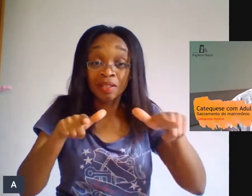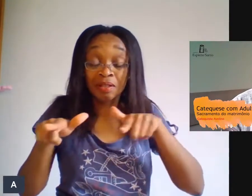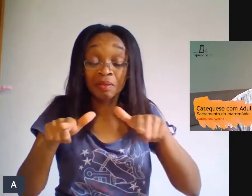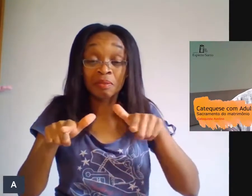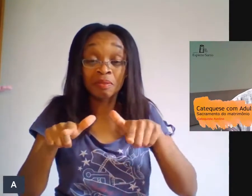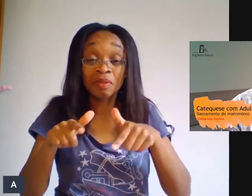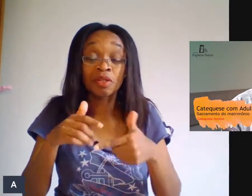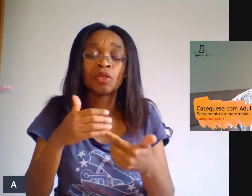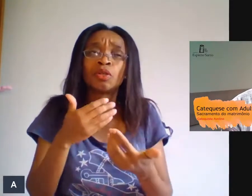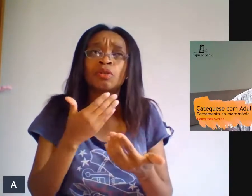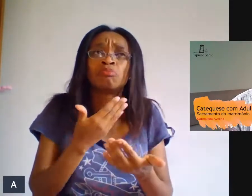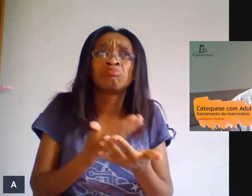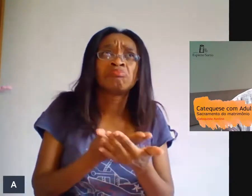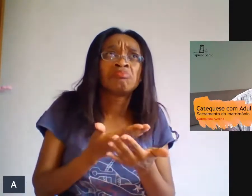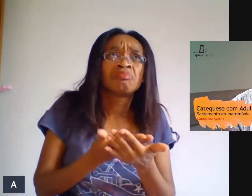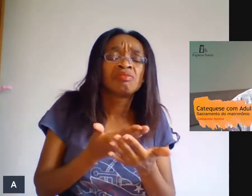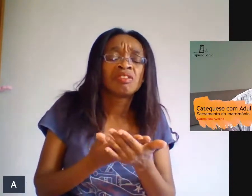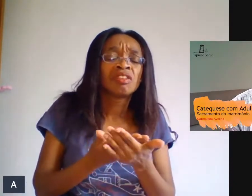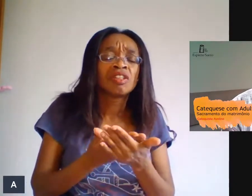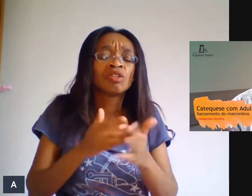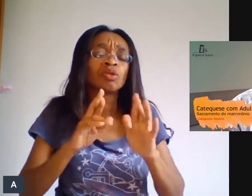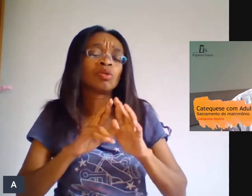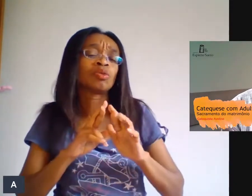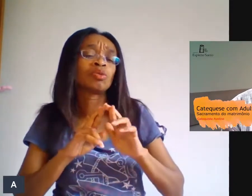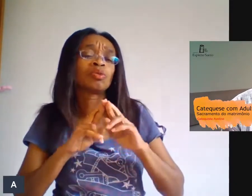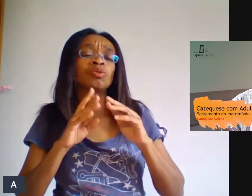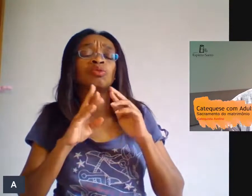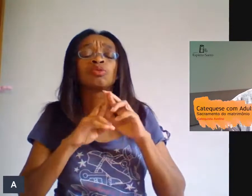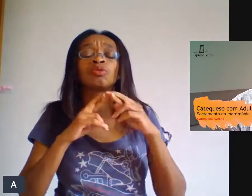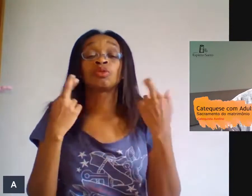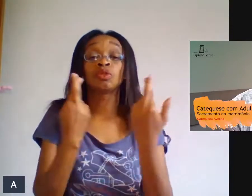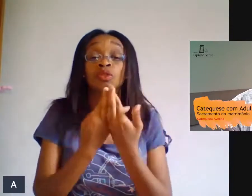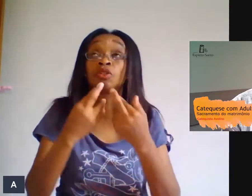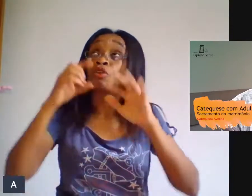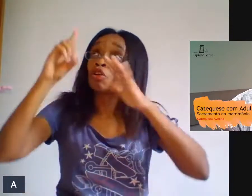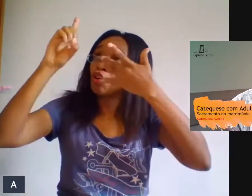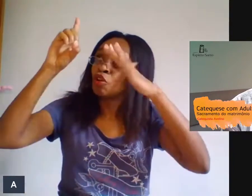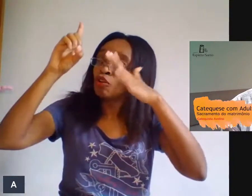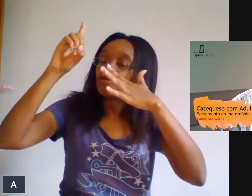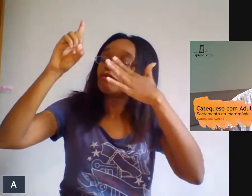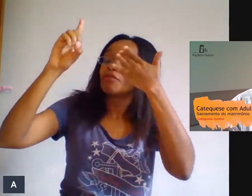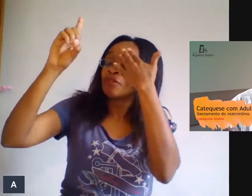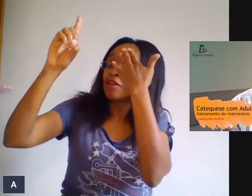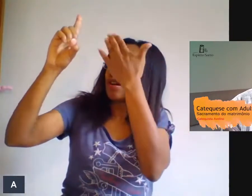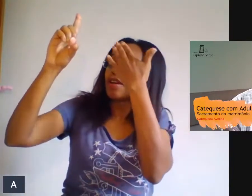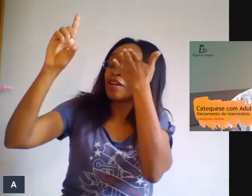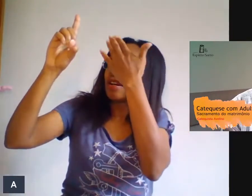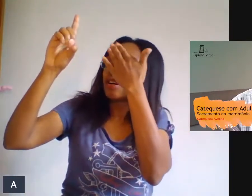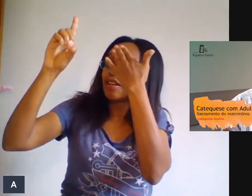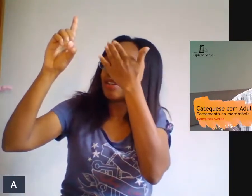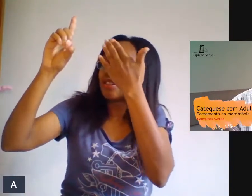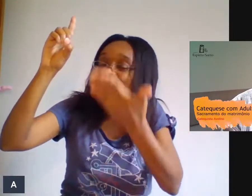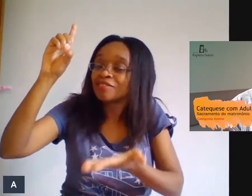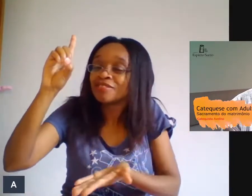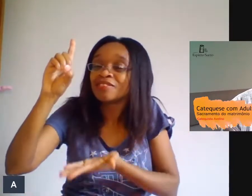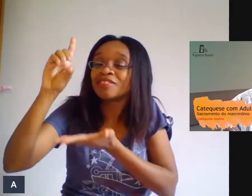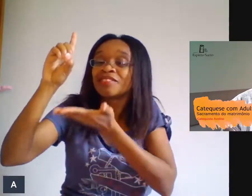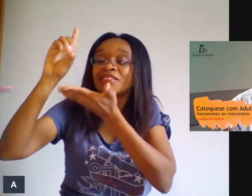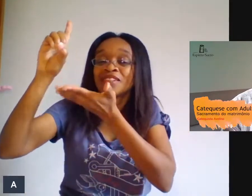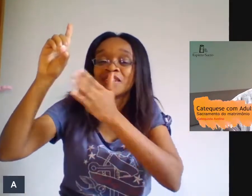quer religioso, como é o nosso caso, louvando, agradecendo, exaltando